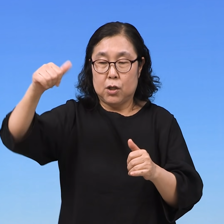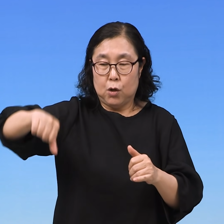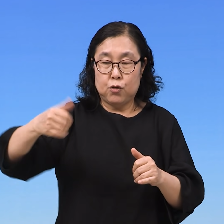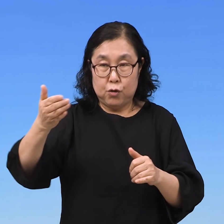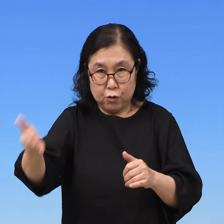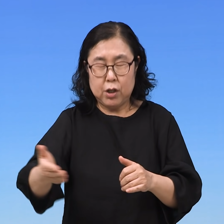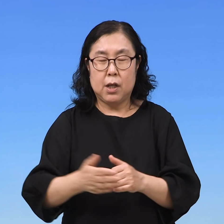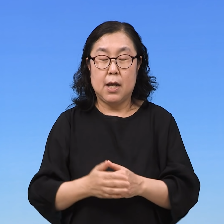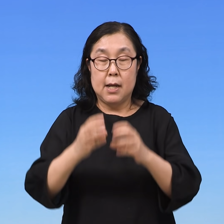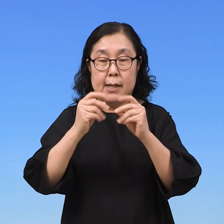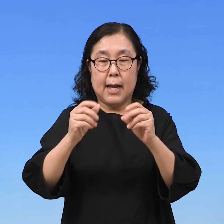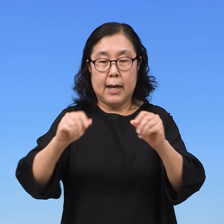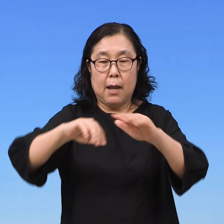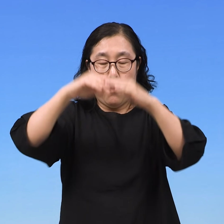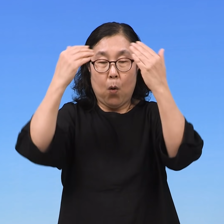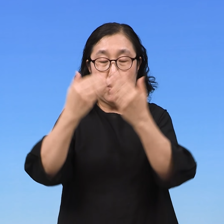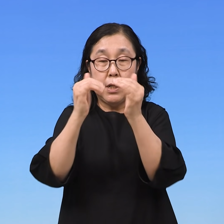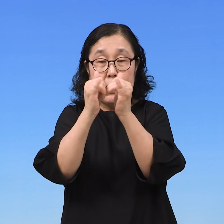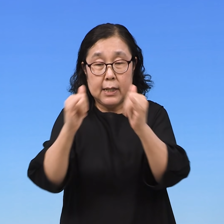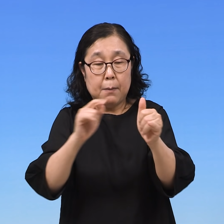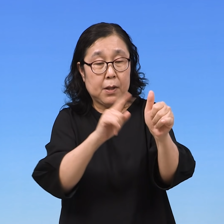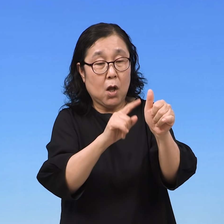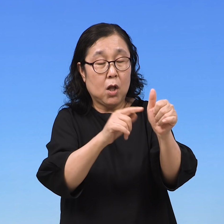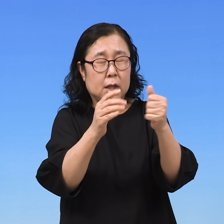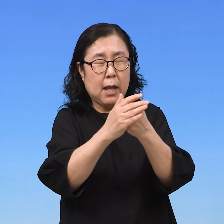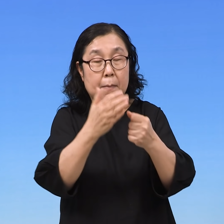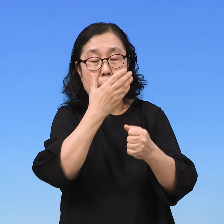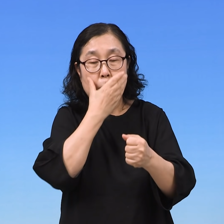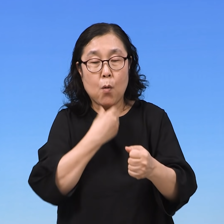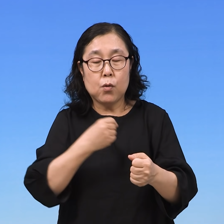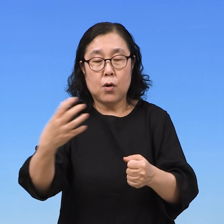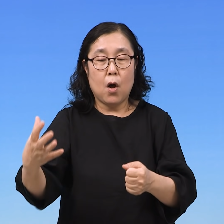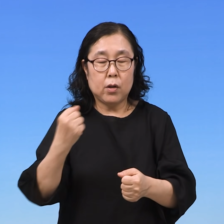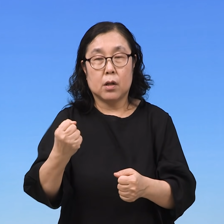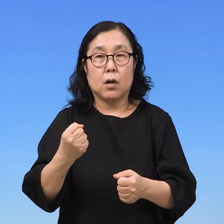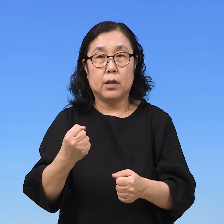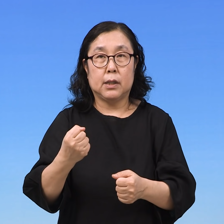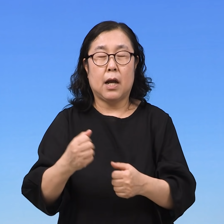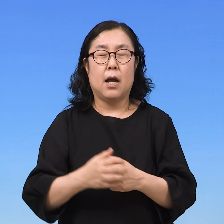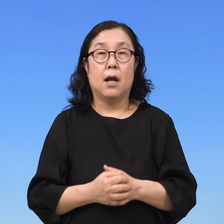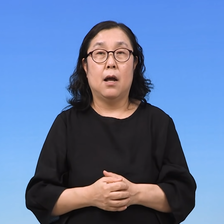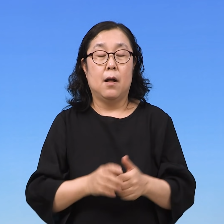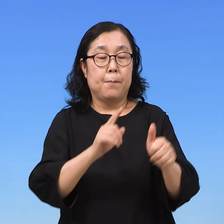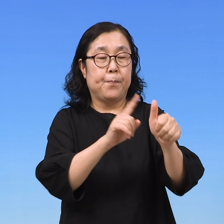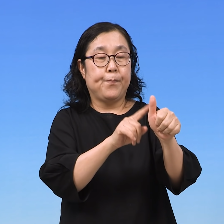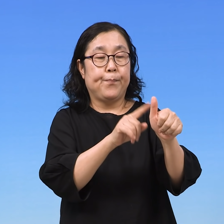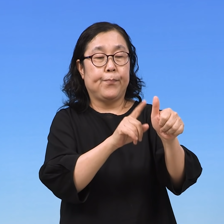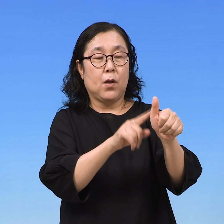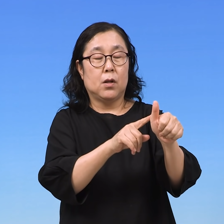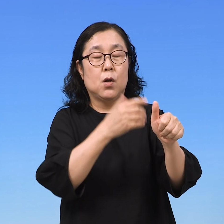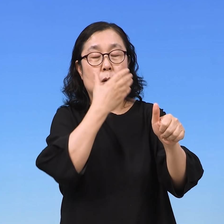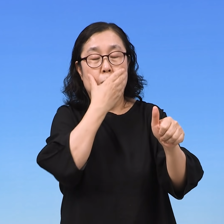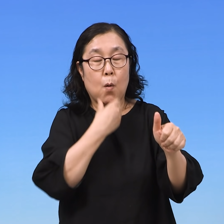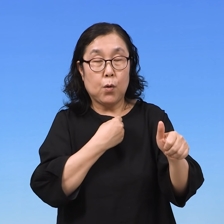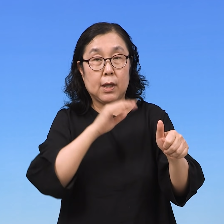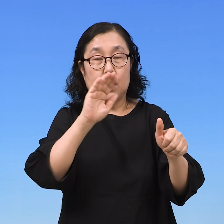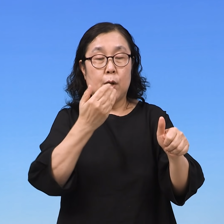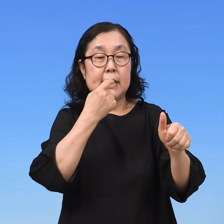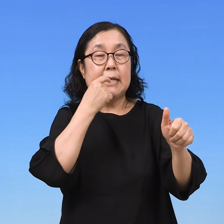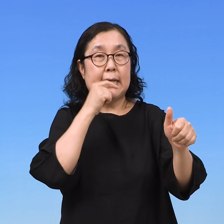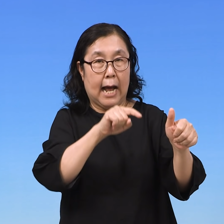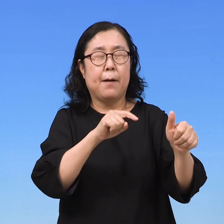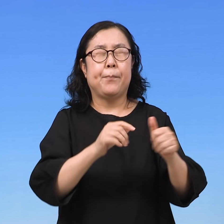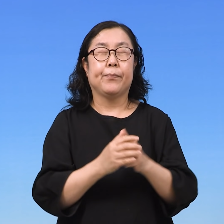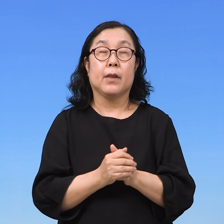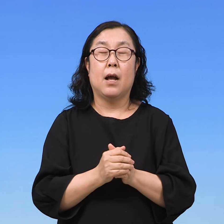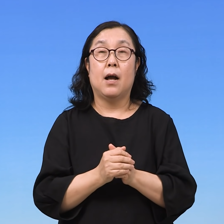땅의 모든 족속이 너로 말미암아 복을 얻을 것이라. 지금 하나님의 명령, 너는 복이 될지라, 이게 전부 다 사람과